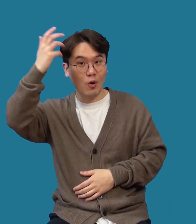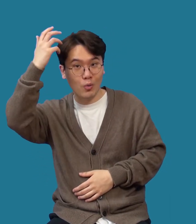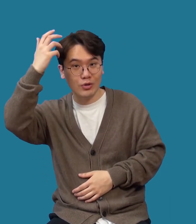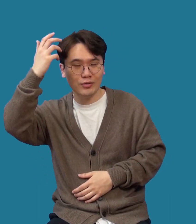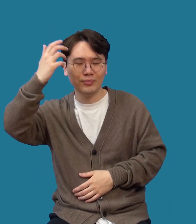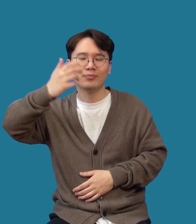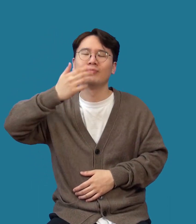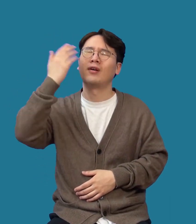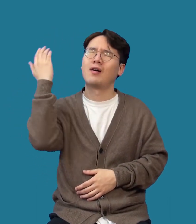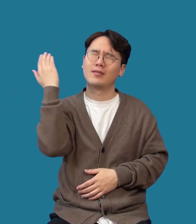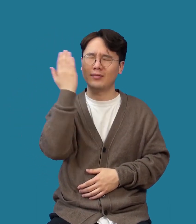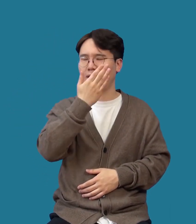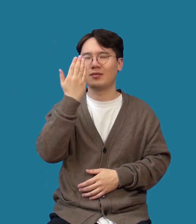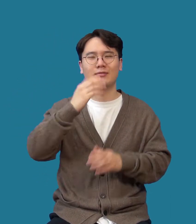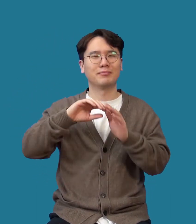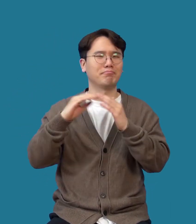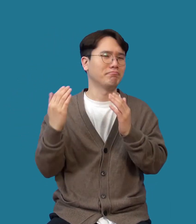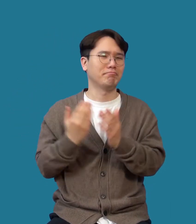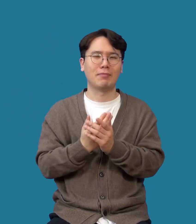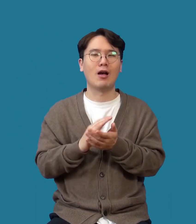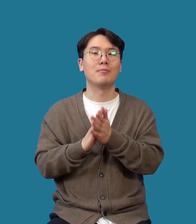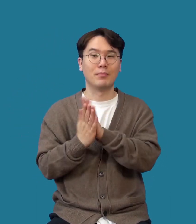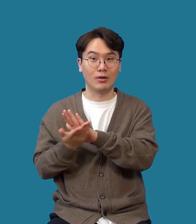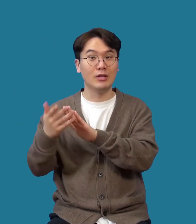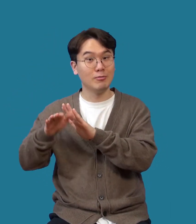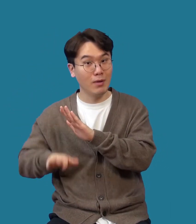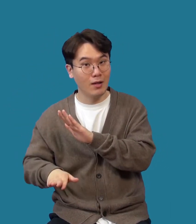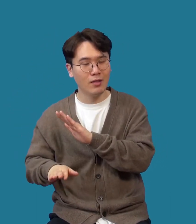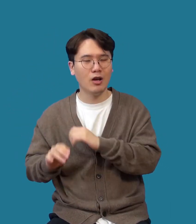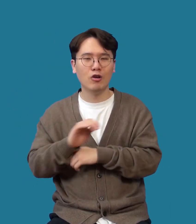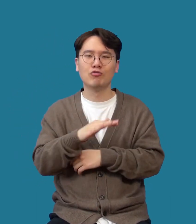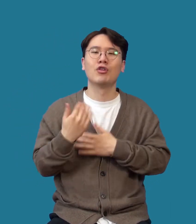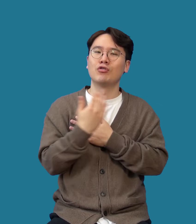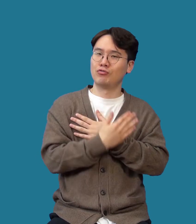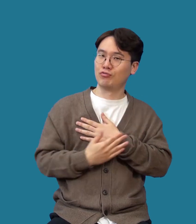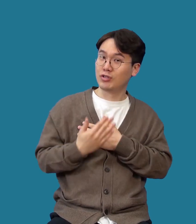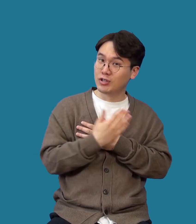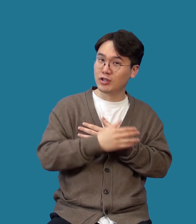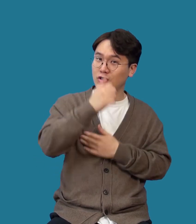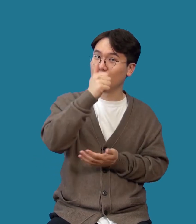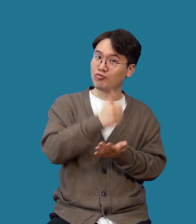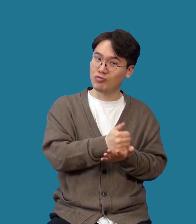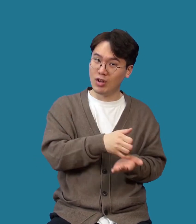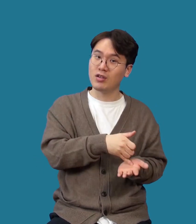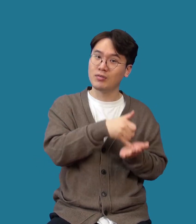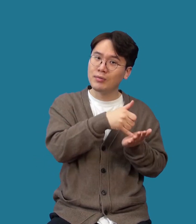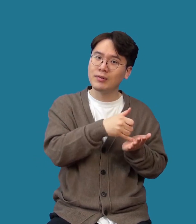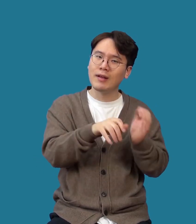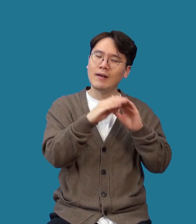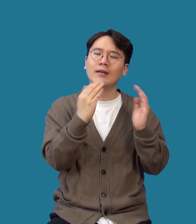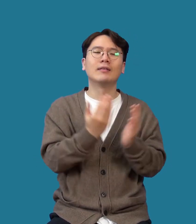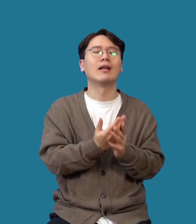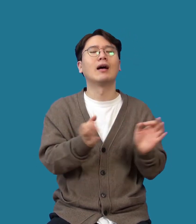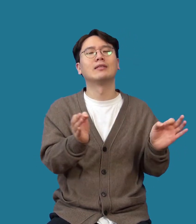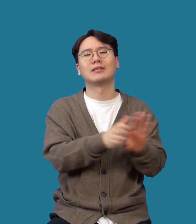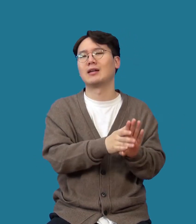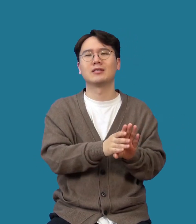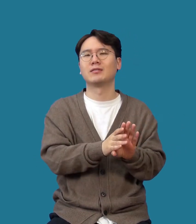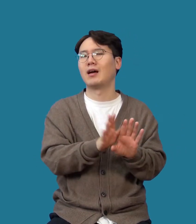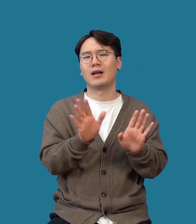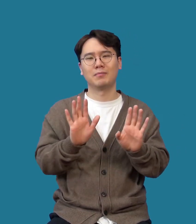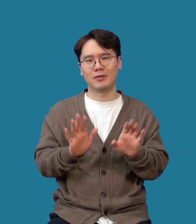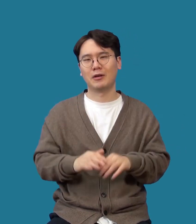변해서 의인이 되었지만은 그러나 우리 육신 속에 있는 죄의 근성마저 다 사라진 것은 아닙니다. 아직도